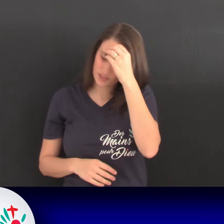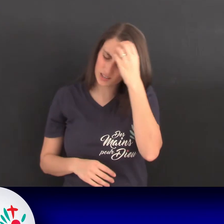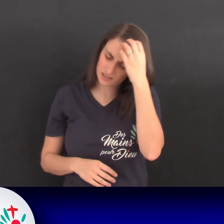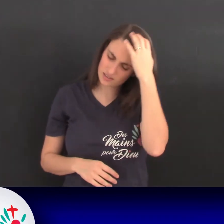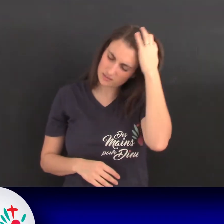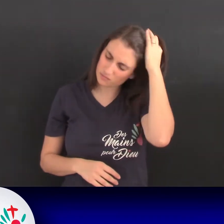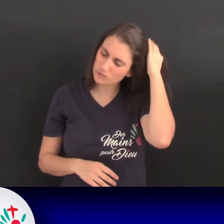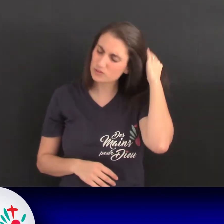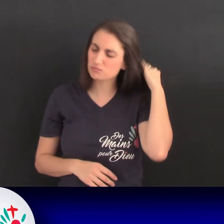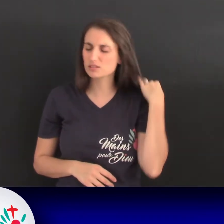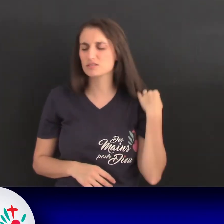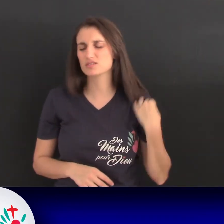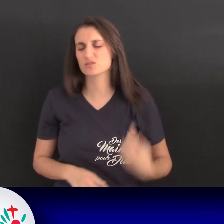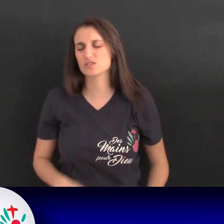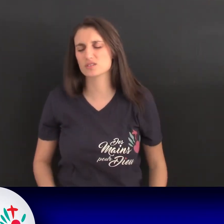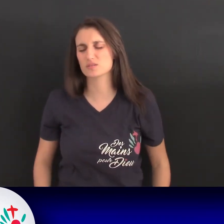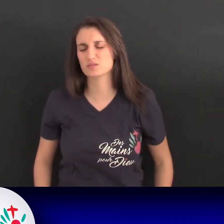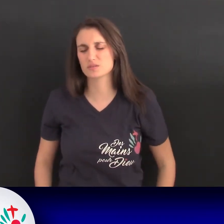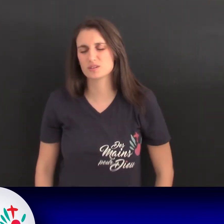Merci pour ta